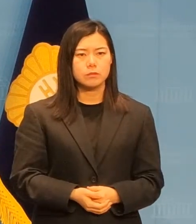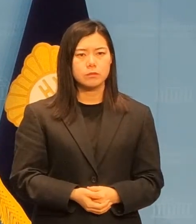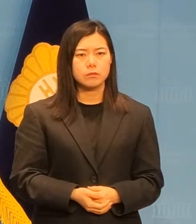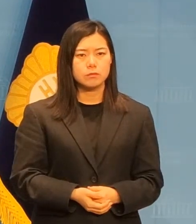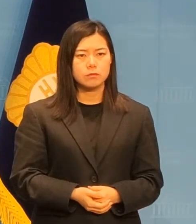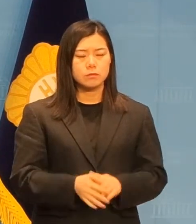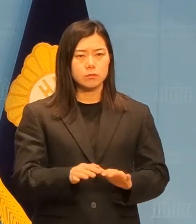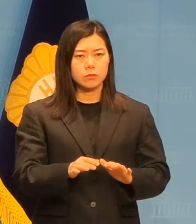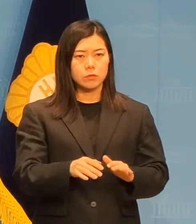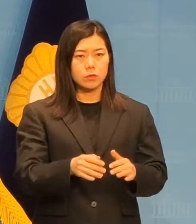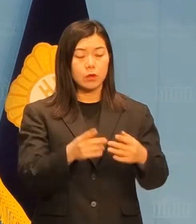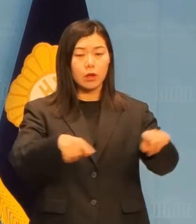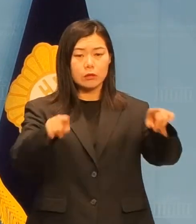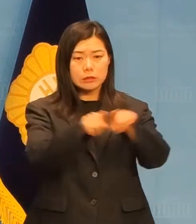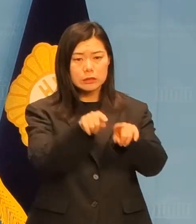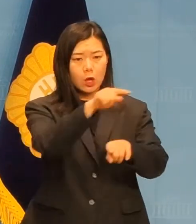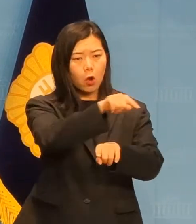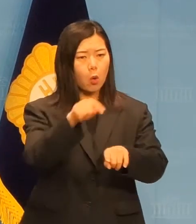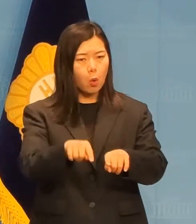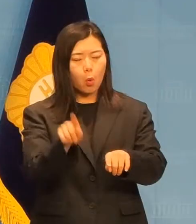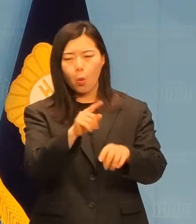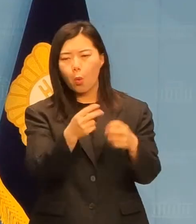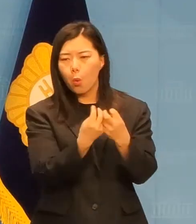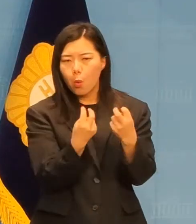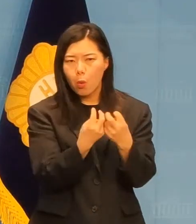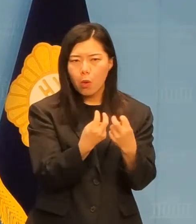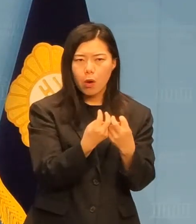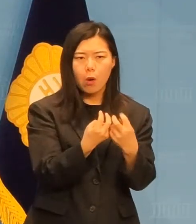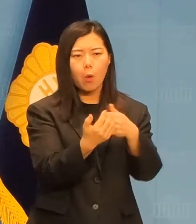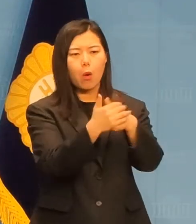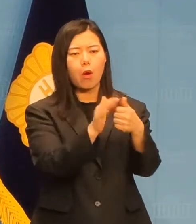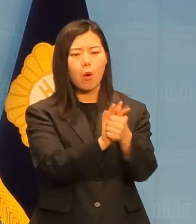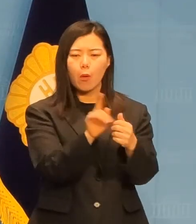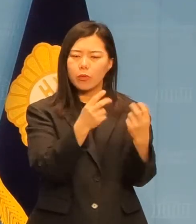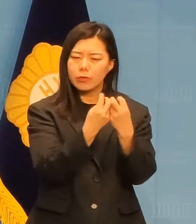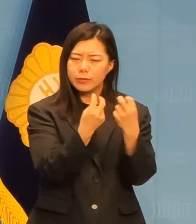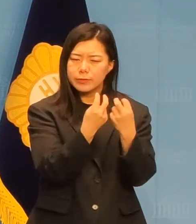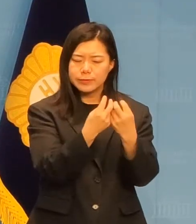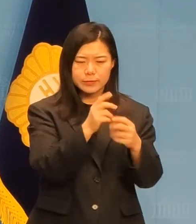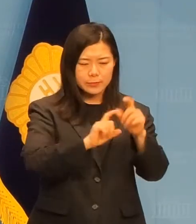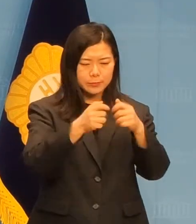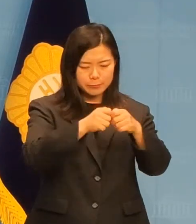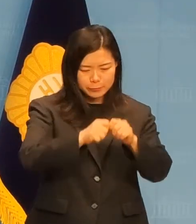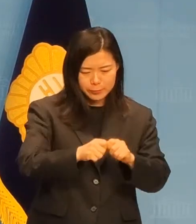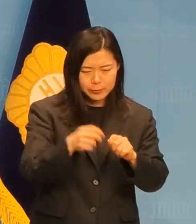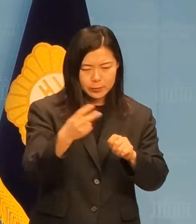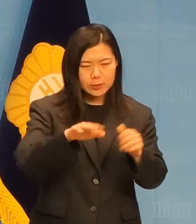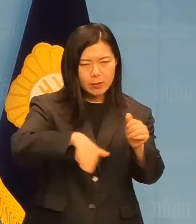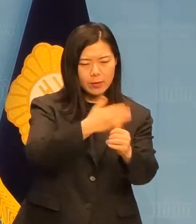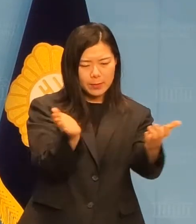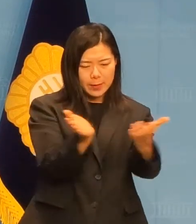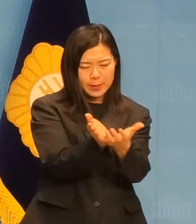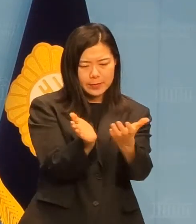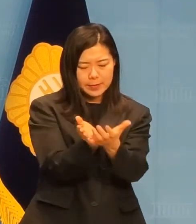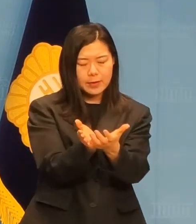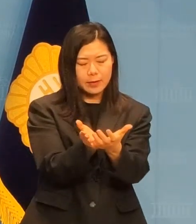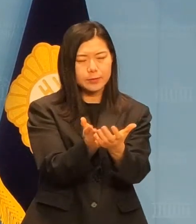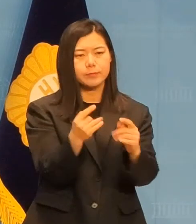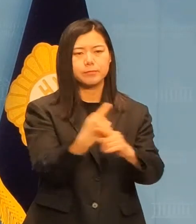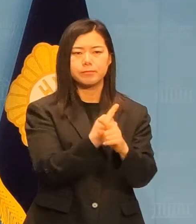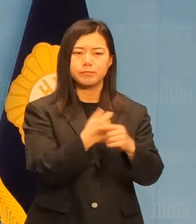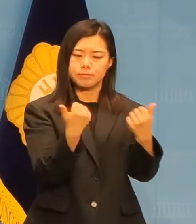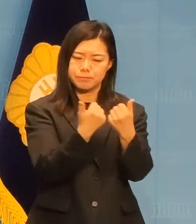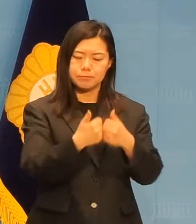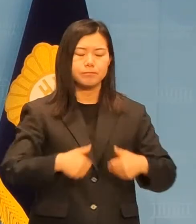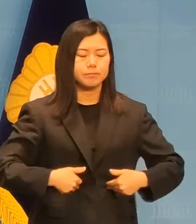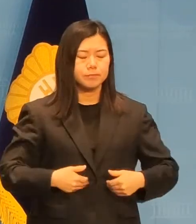상호 조치를 어떻게 설계할 것인지 훨씬 더 정교하고 현실적인 논의가 필요합니다.